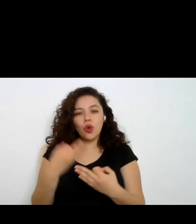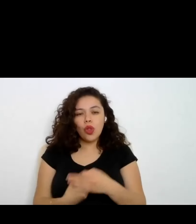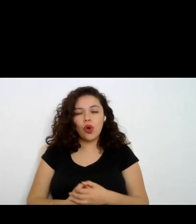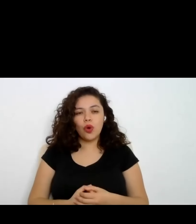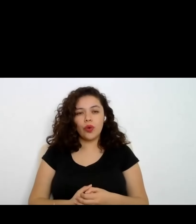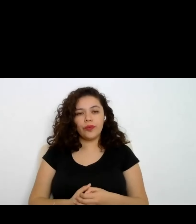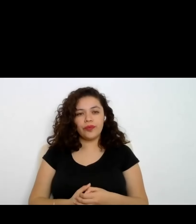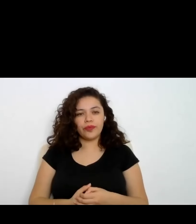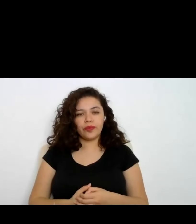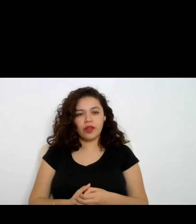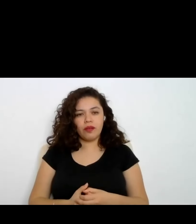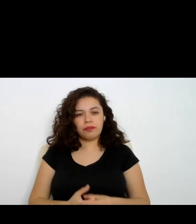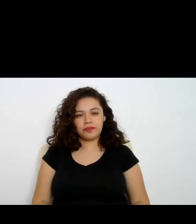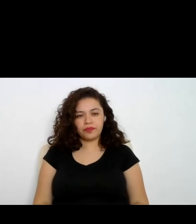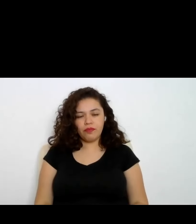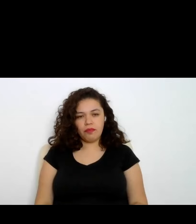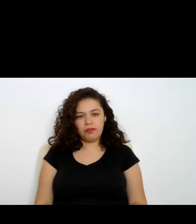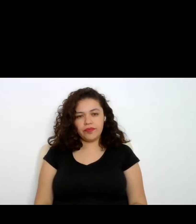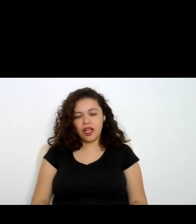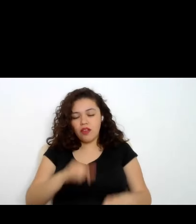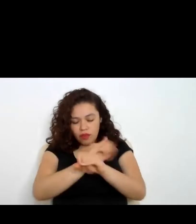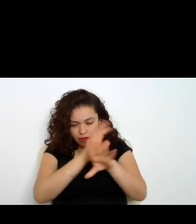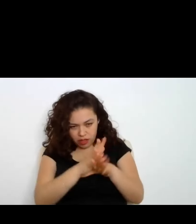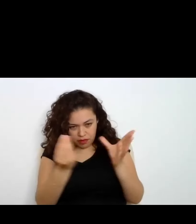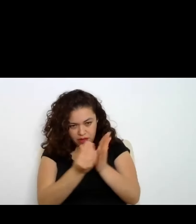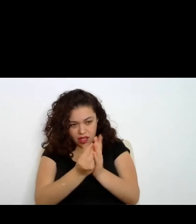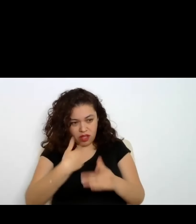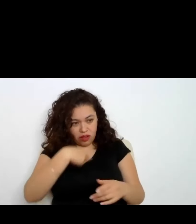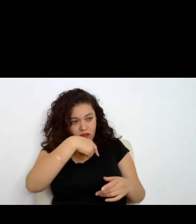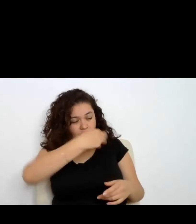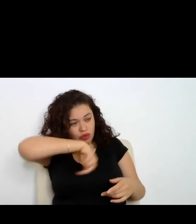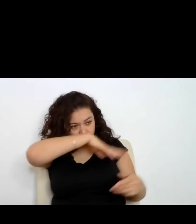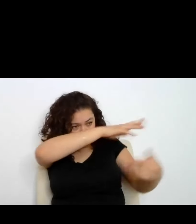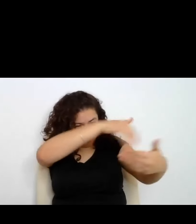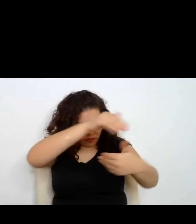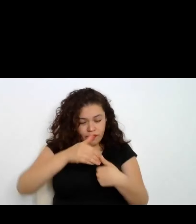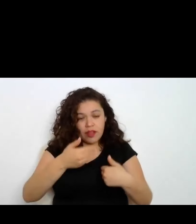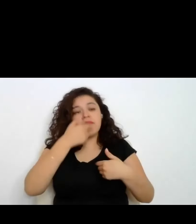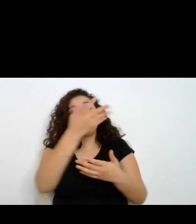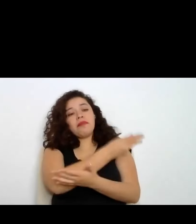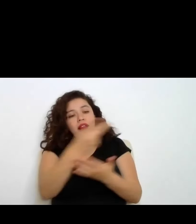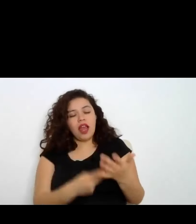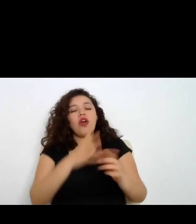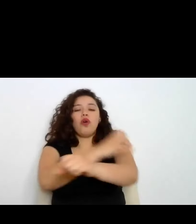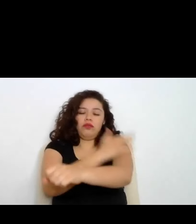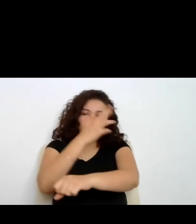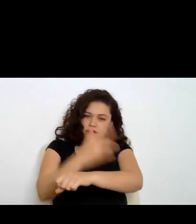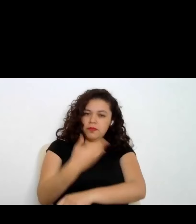que todo lo referente a los datos personales que estamos recabando esté bien planeado, coordinado